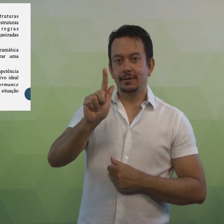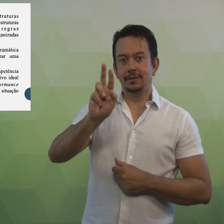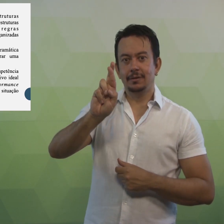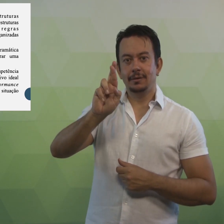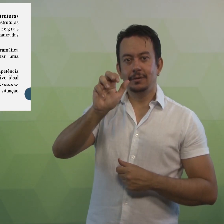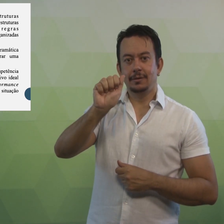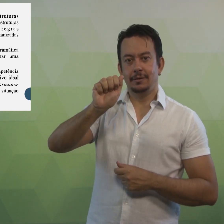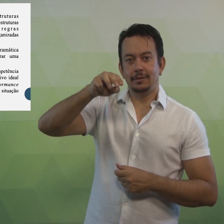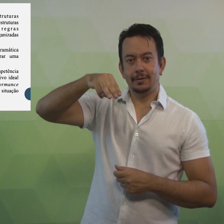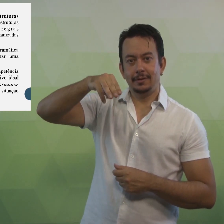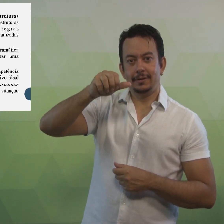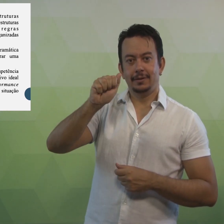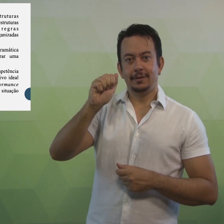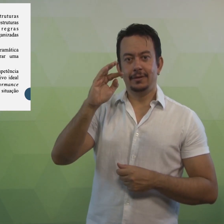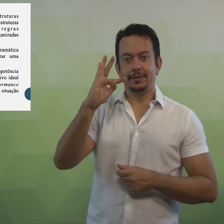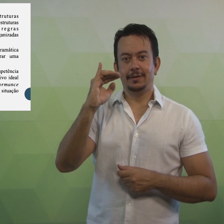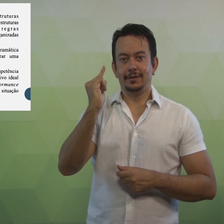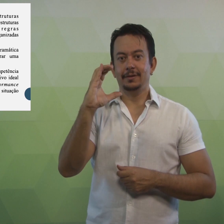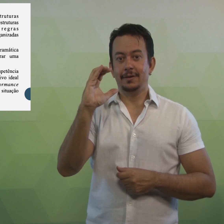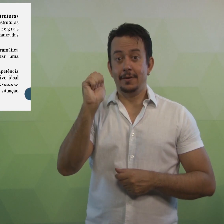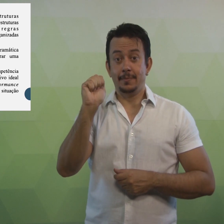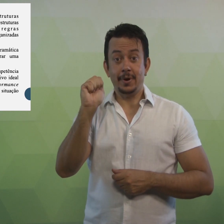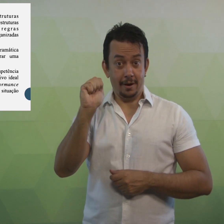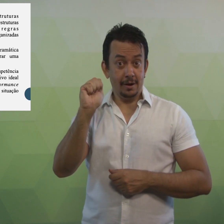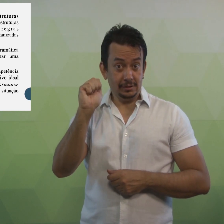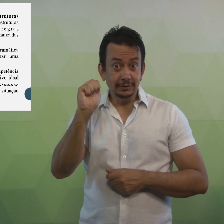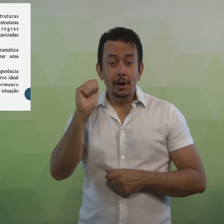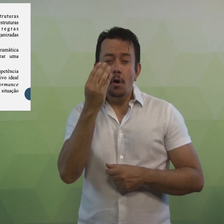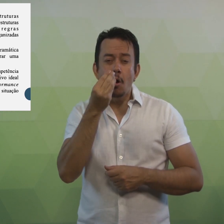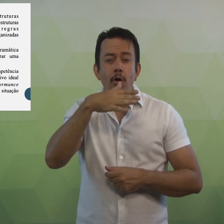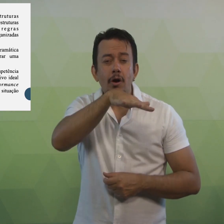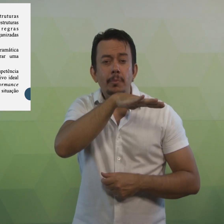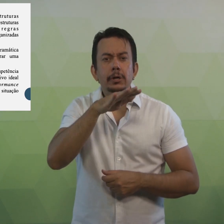a gramática dessas palavras sejam feitas de forma correta.